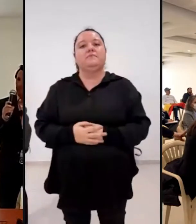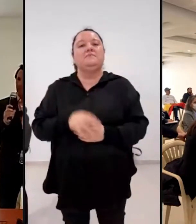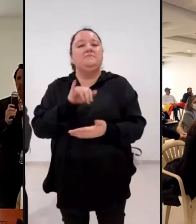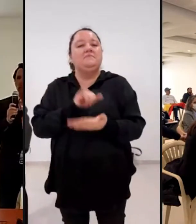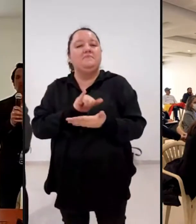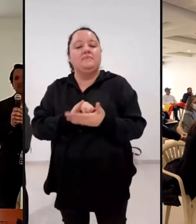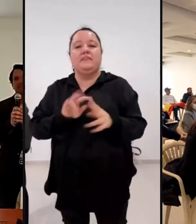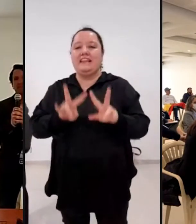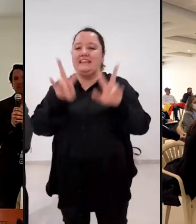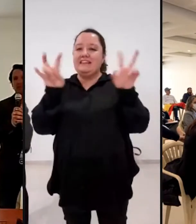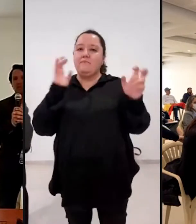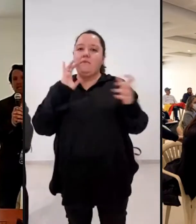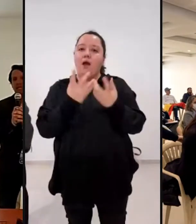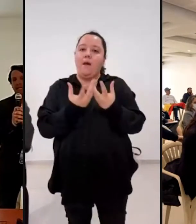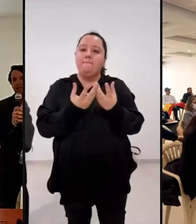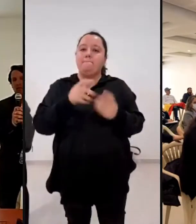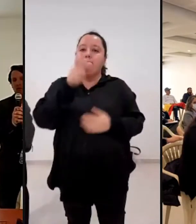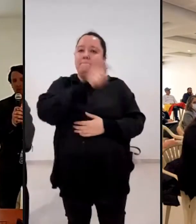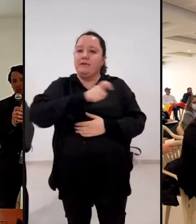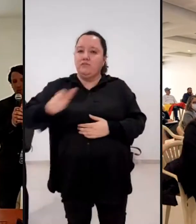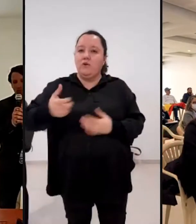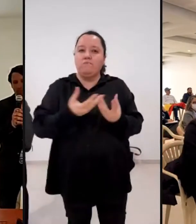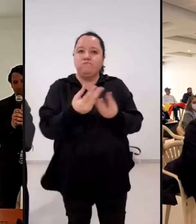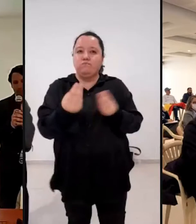con él